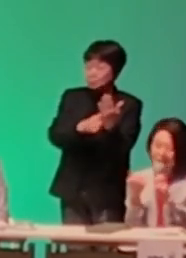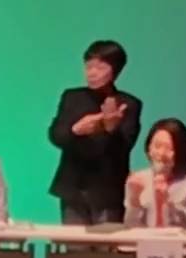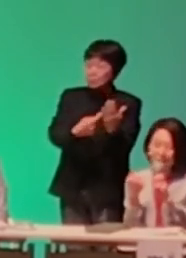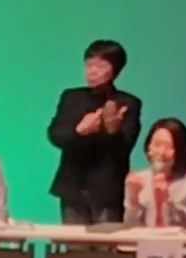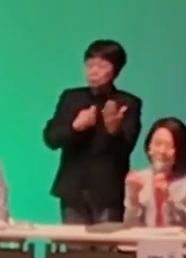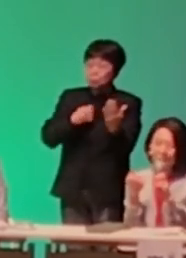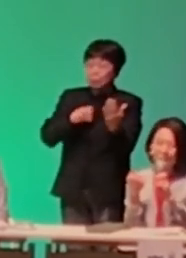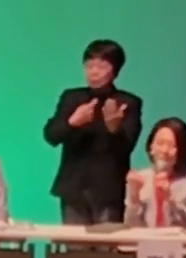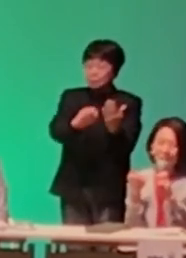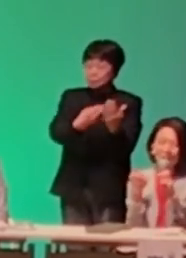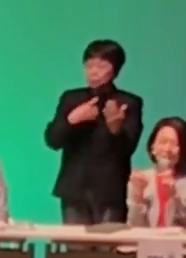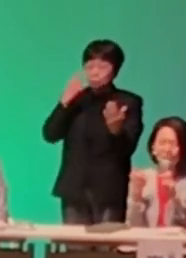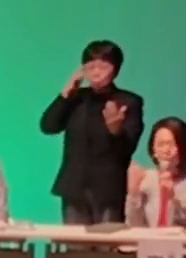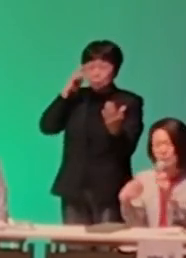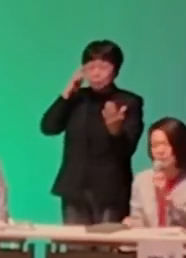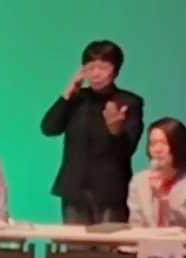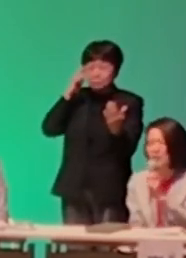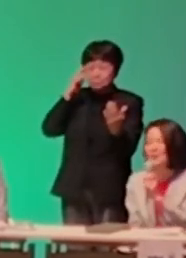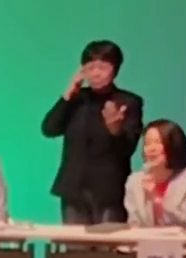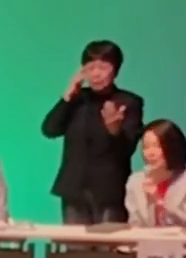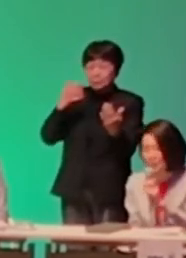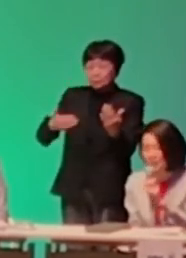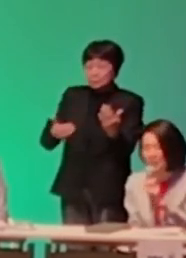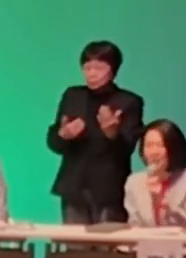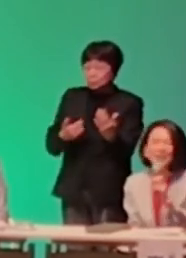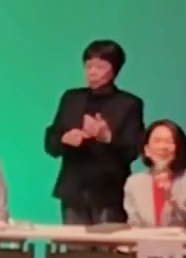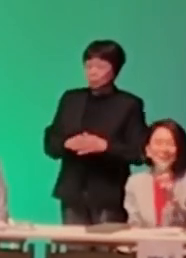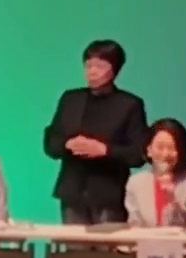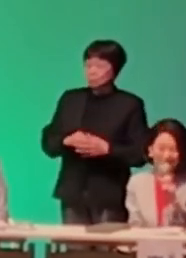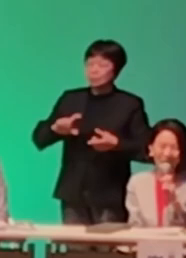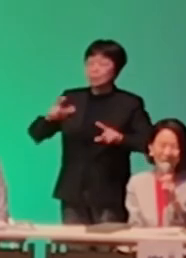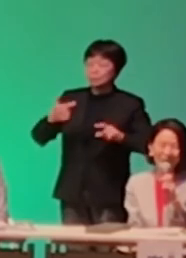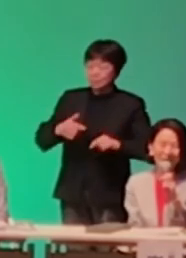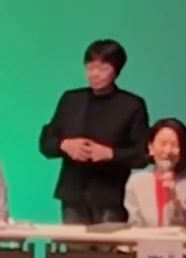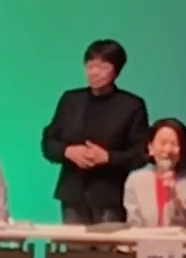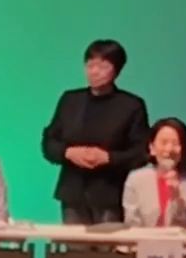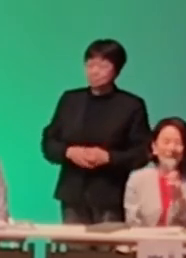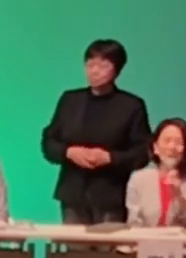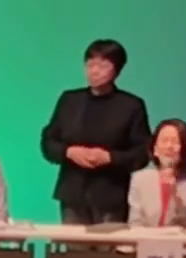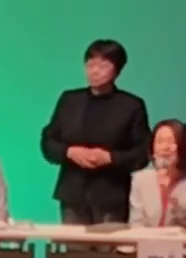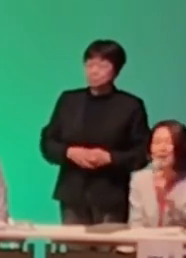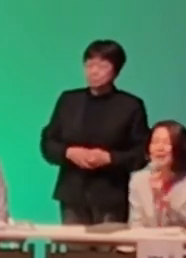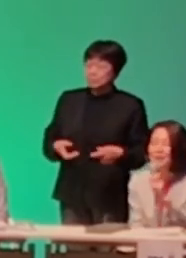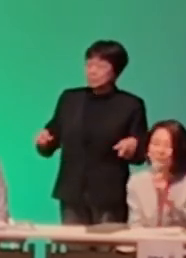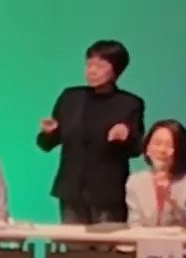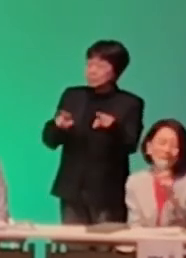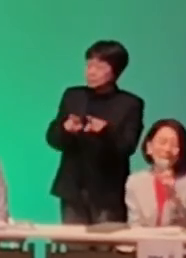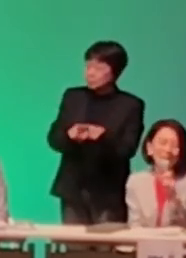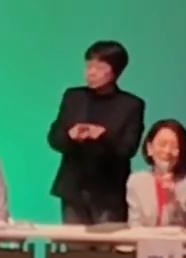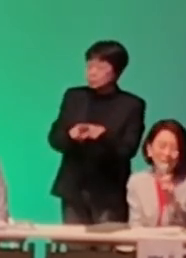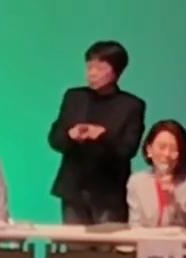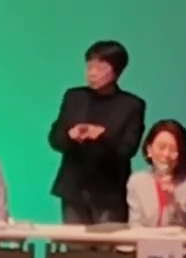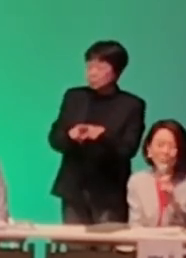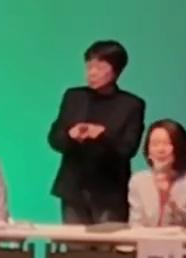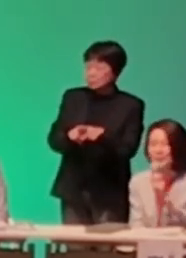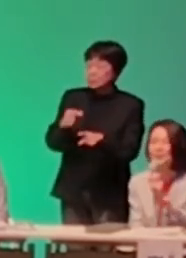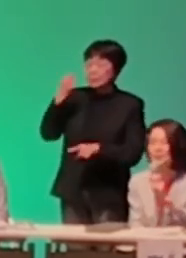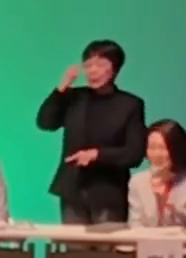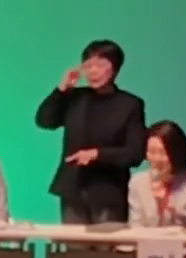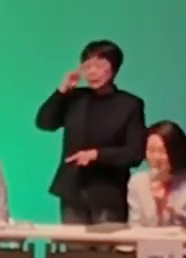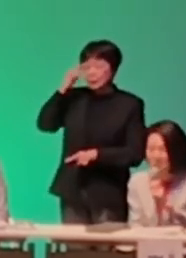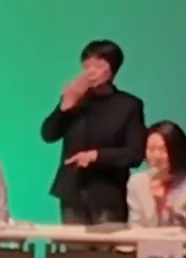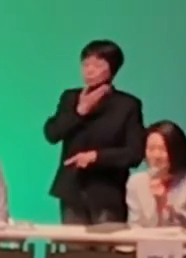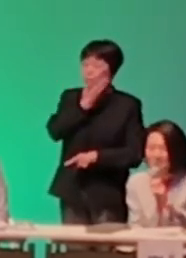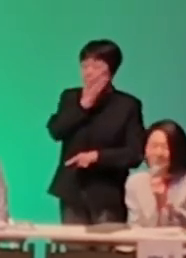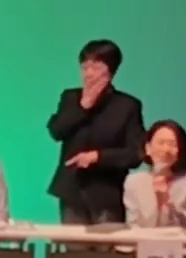ければいけない、こうするべきであろうではなくって、一緒に考えていくことが大切だということに気